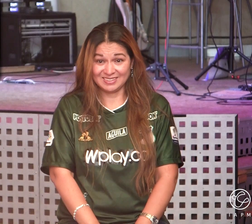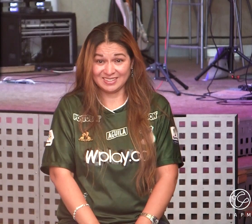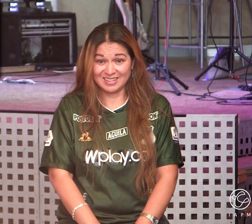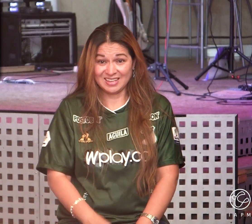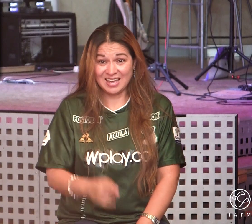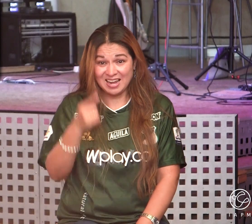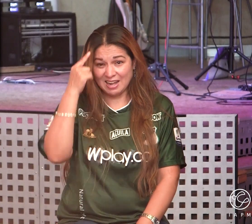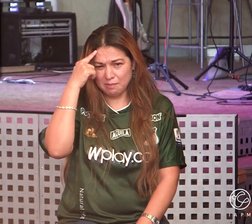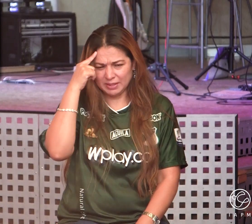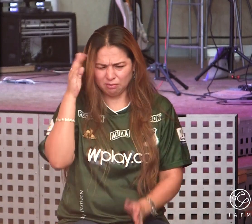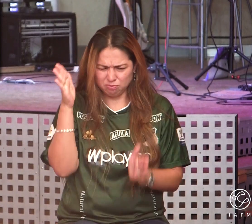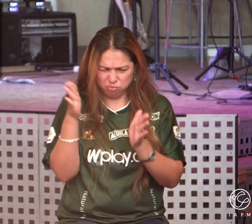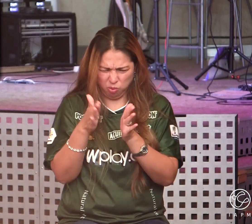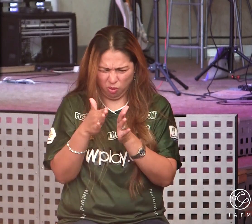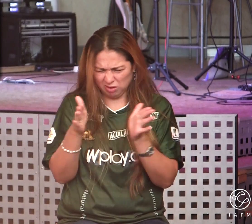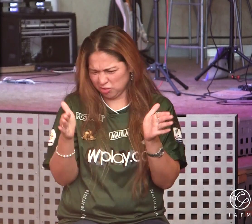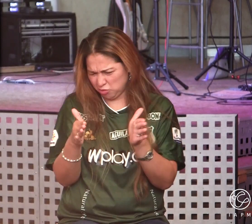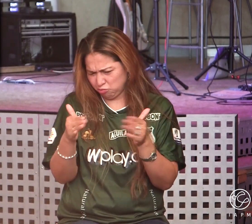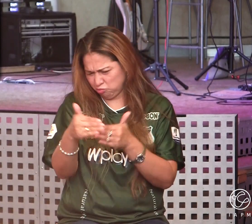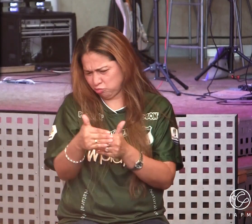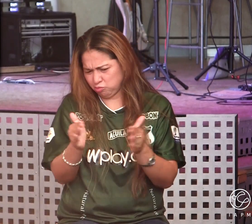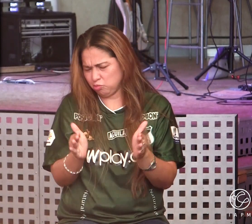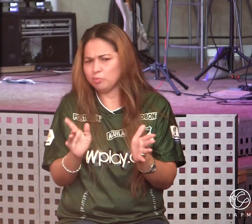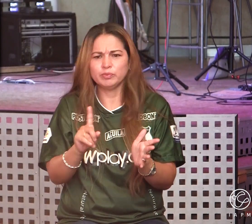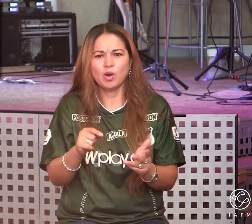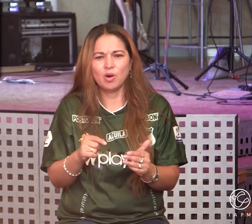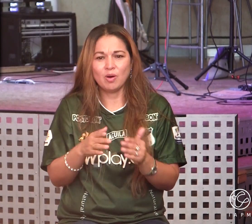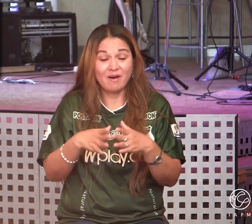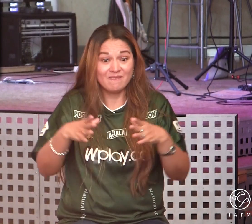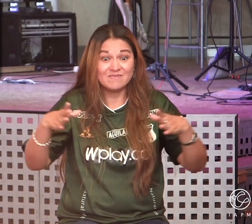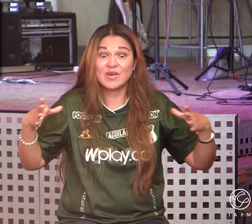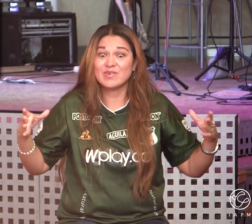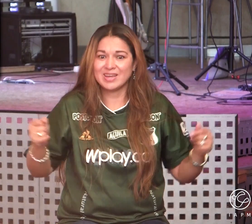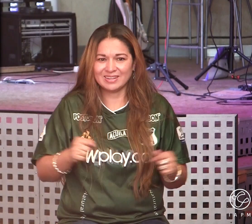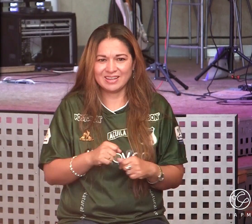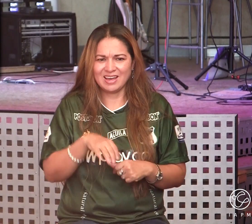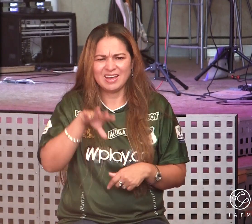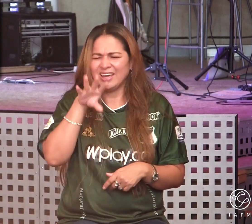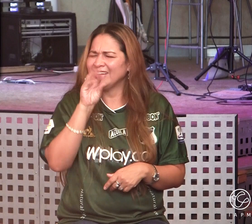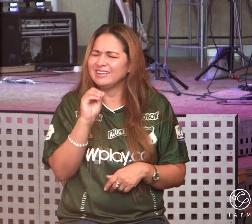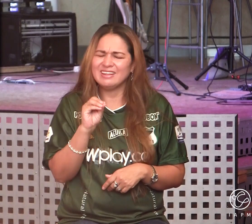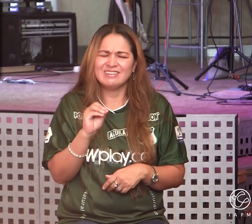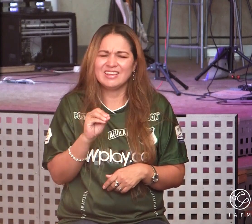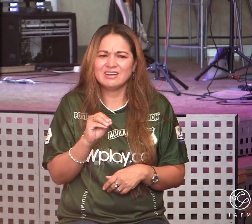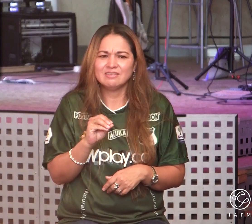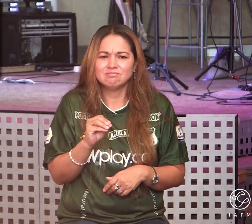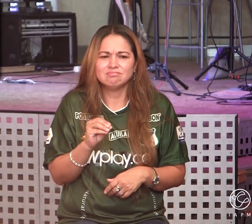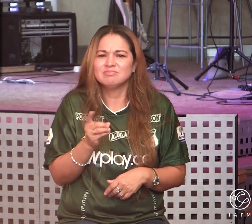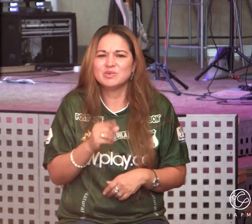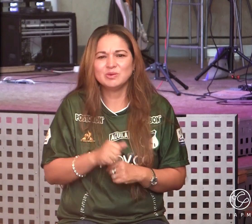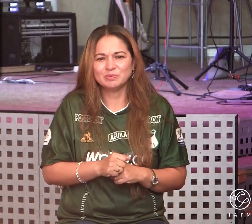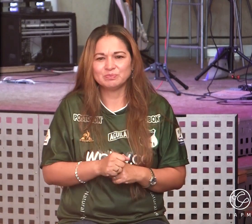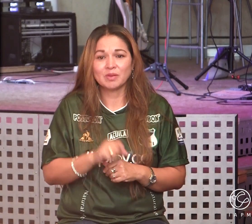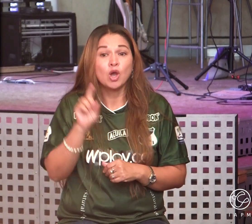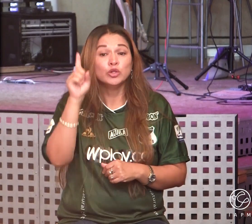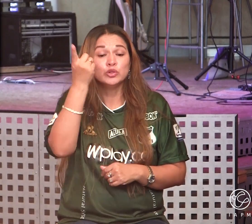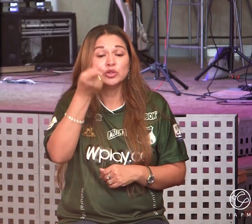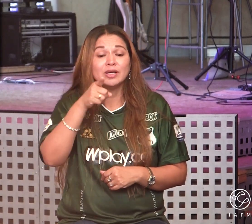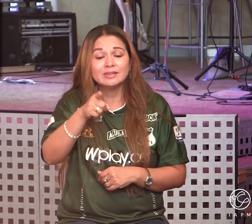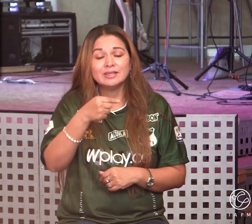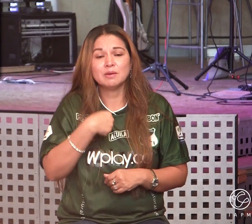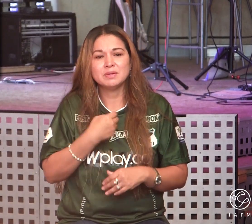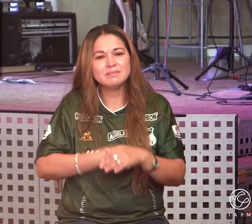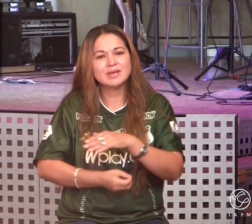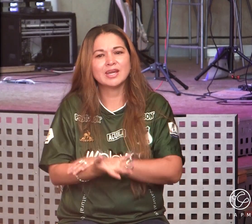mente nuestra no alcanza a entender una dimensión así. No alcanza a comprenderse algo así. para lo que realmente fuimos hechos. Mi